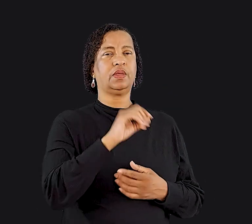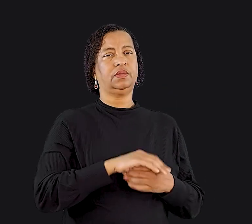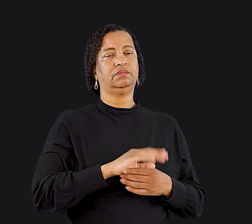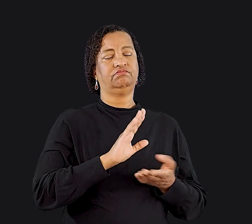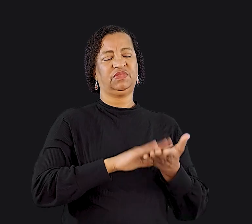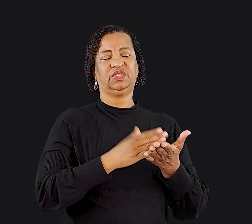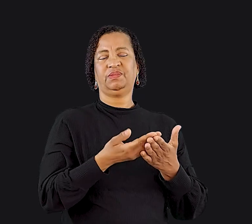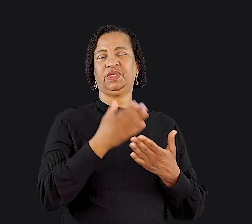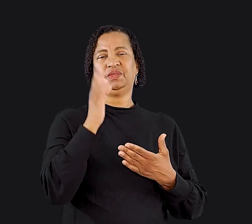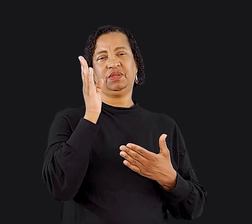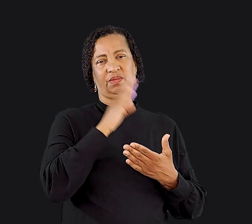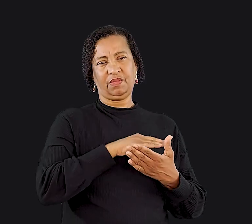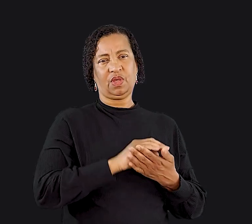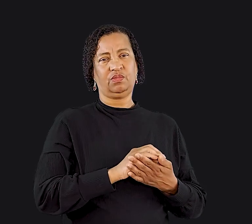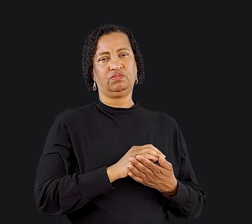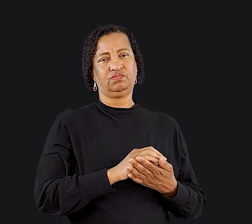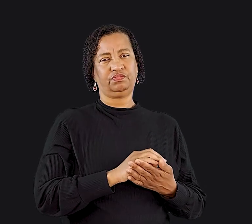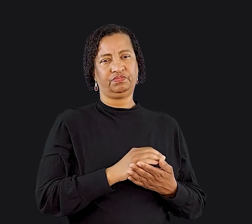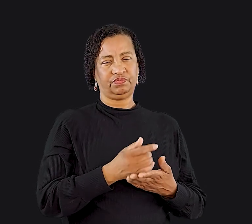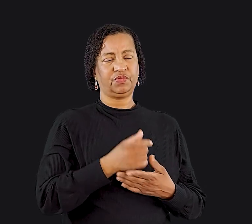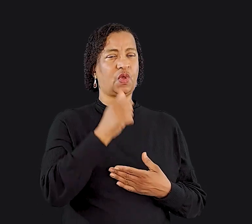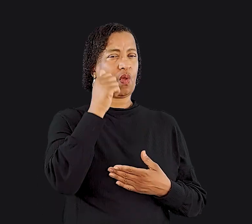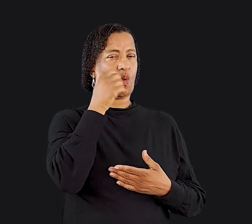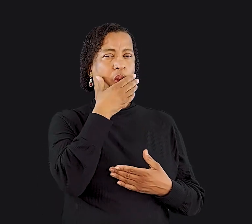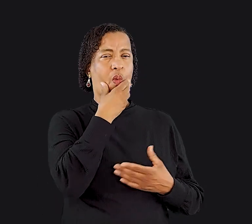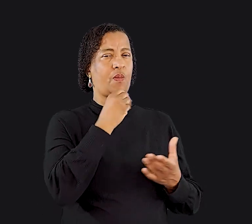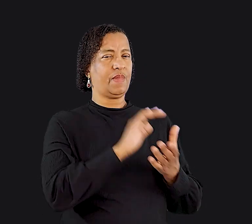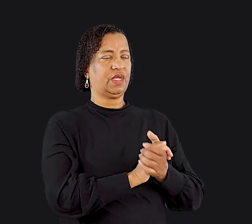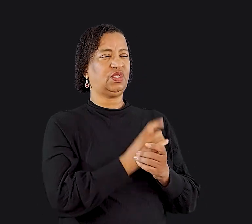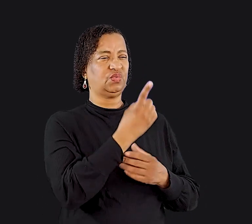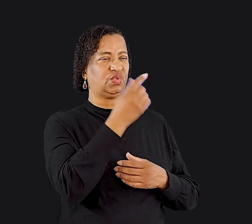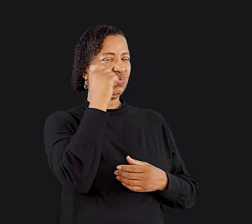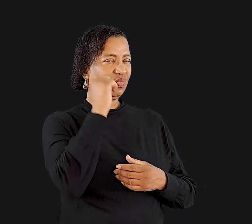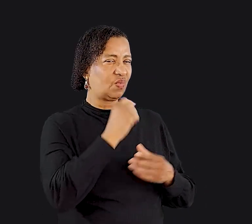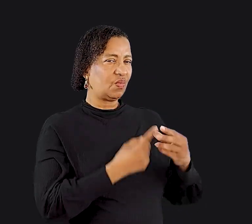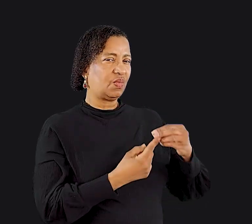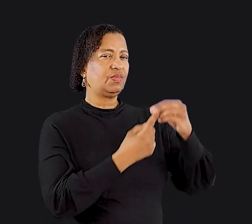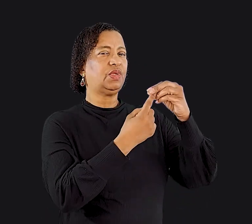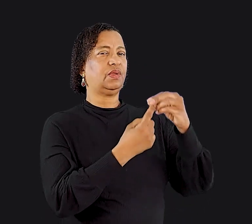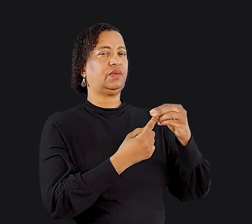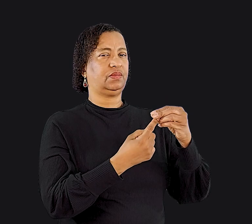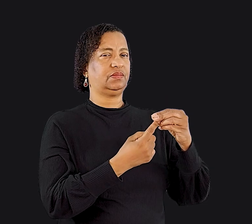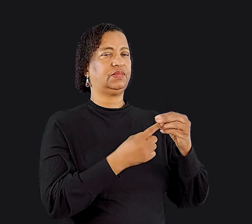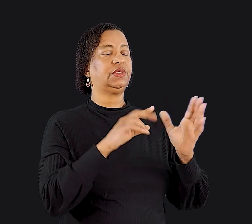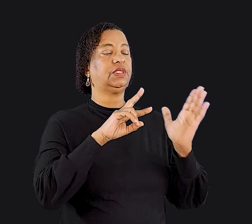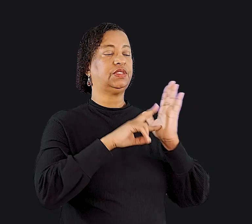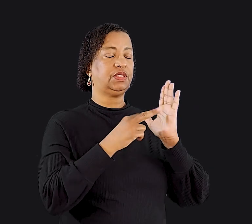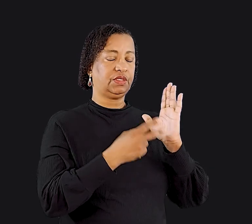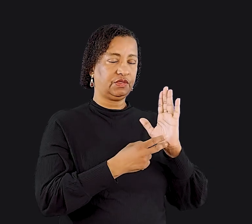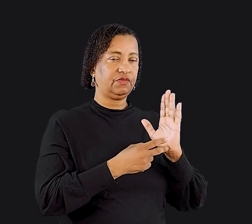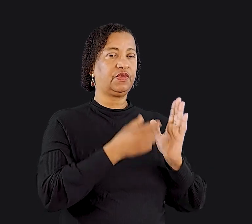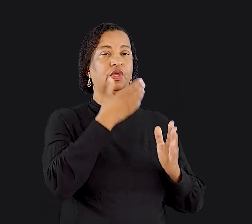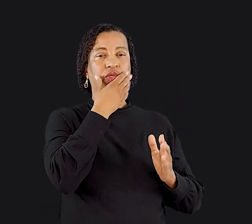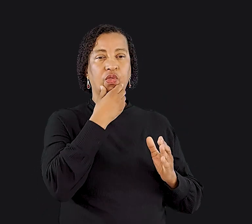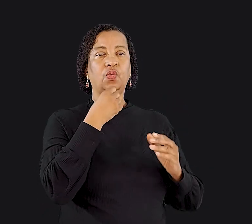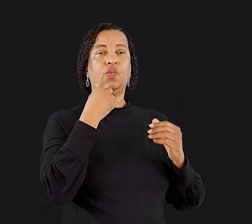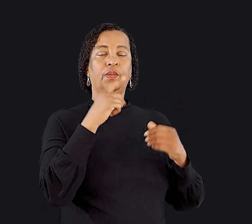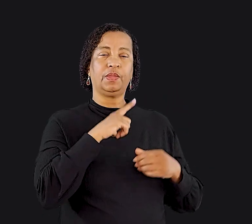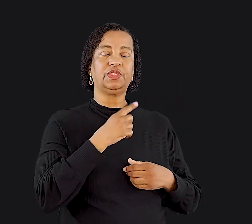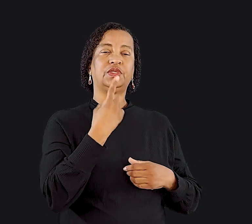mal interpretada. Marido de uma só mulher. Bom, isso significa que o homem deve ser de uma só mulher, e não que ele só